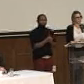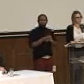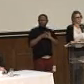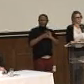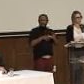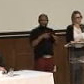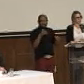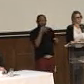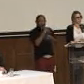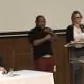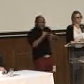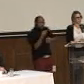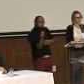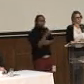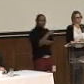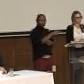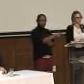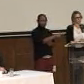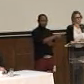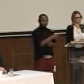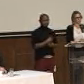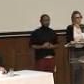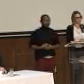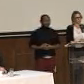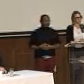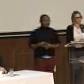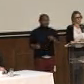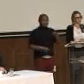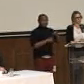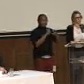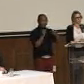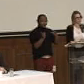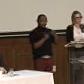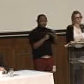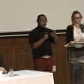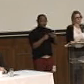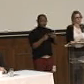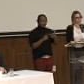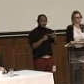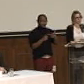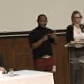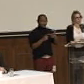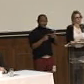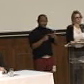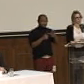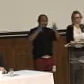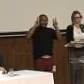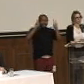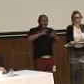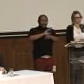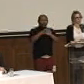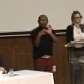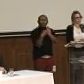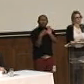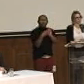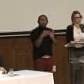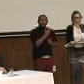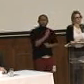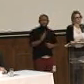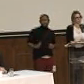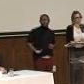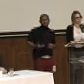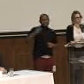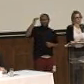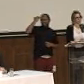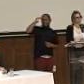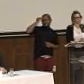sugestão de melhoramento. Terceiro, numa das questões que foi apresentada aqui sobre concurso público, eu não entendi, eu disse aquela hora que não